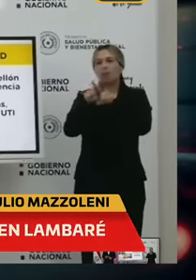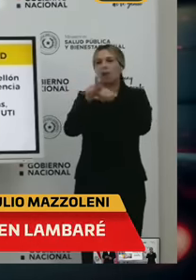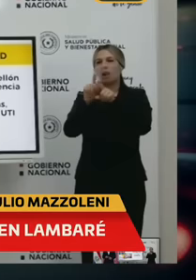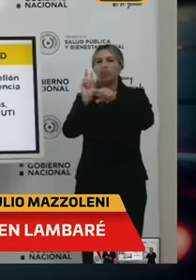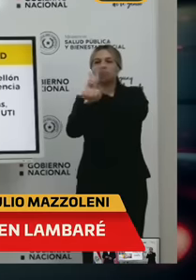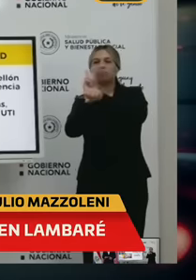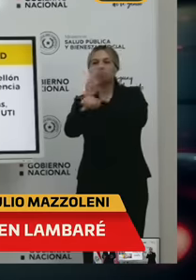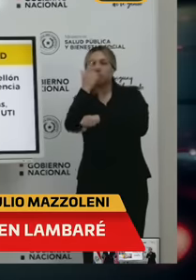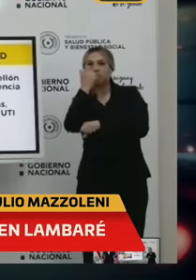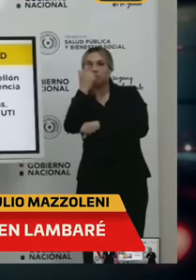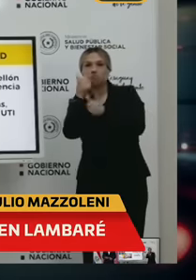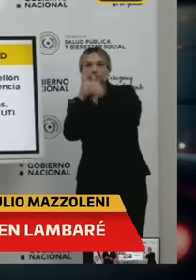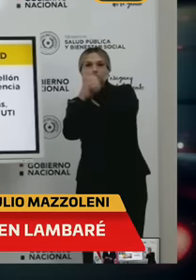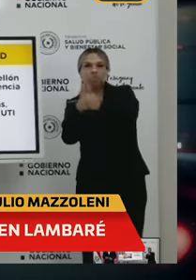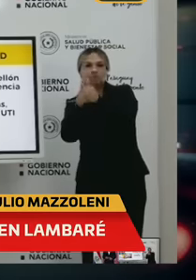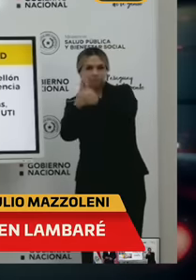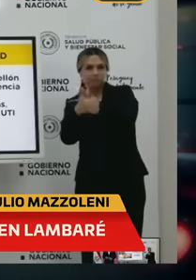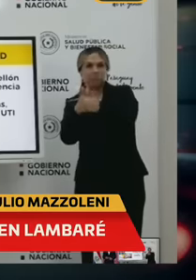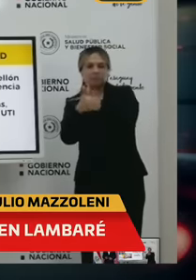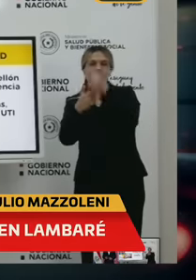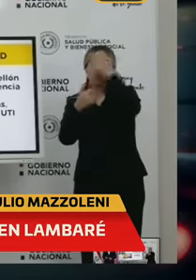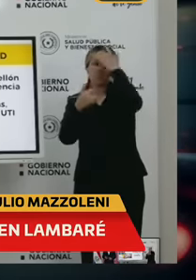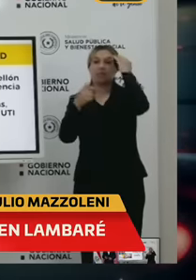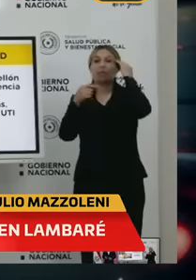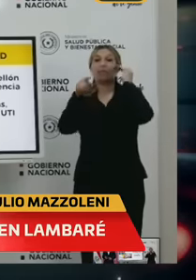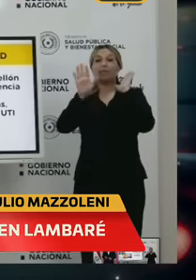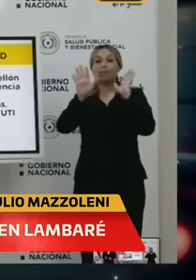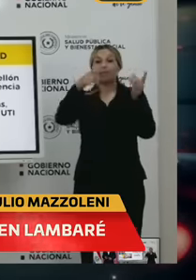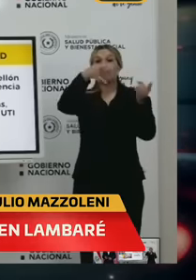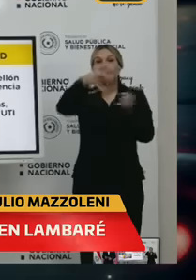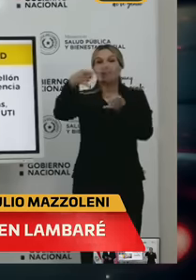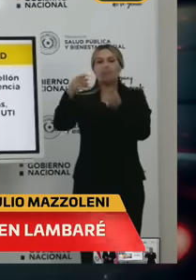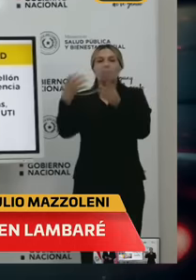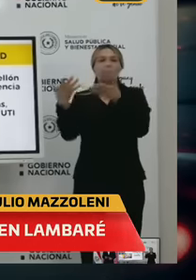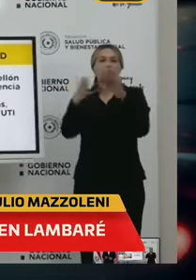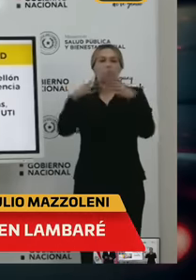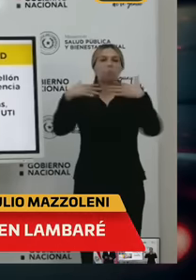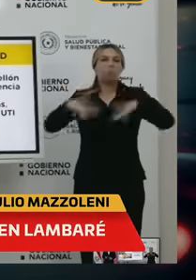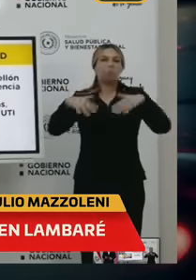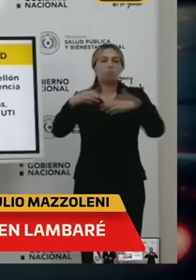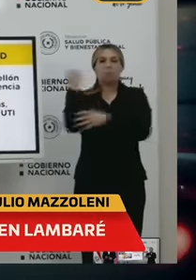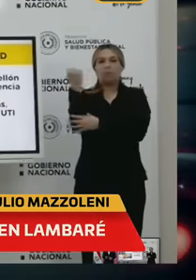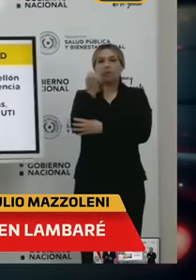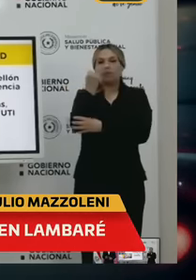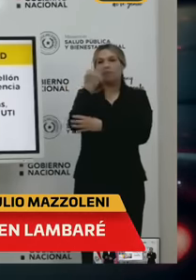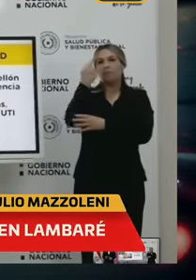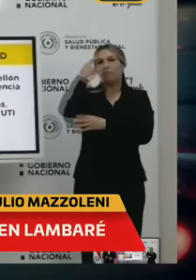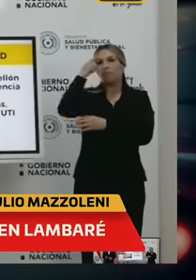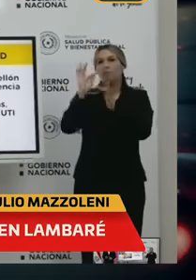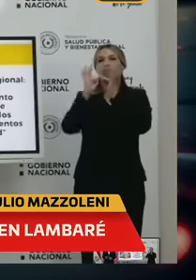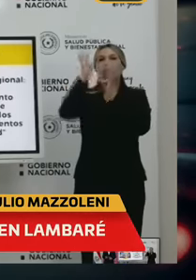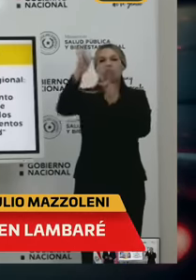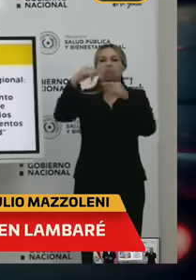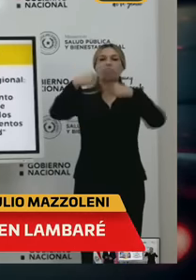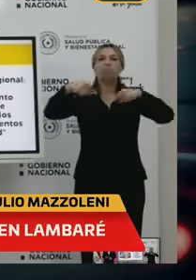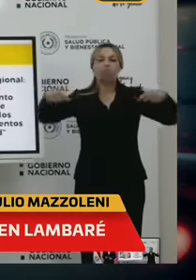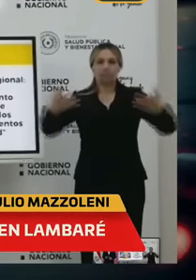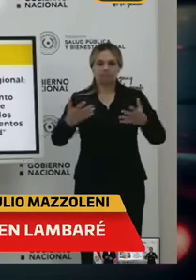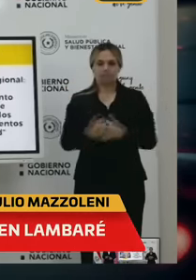casos respiratorios. Eventualmente también esto va a dejar una capacidad instalada importante para otras valoraciones.